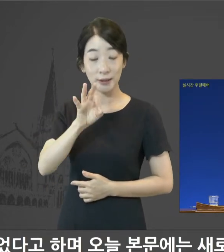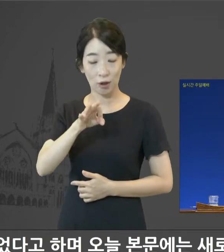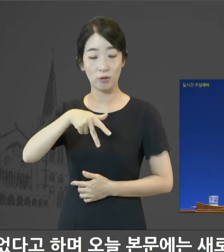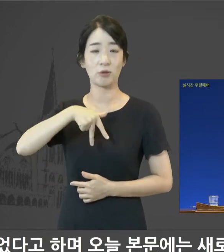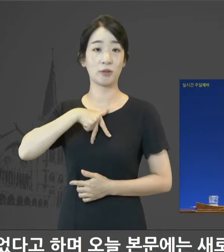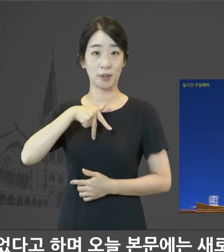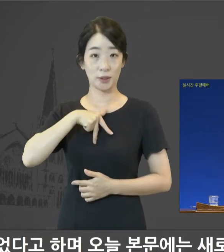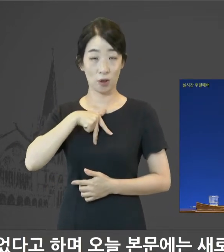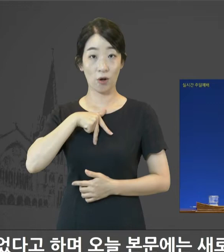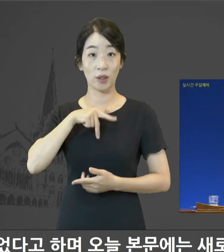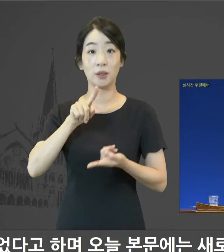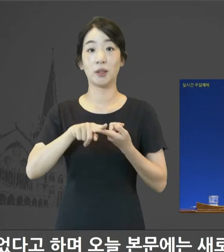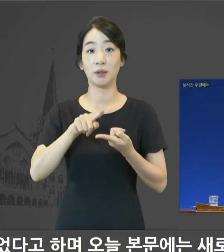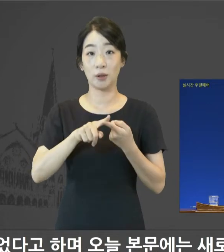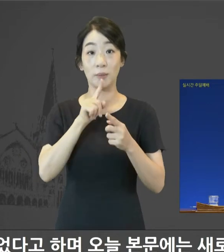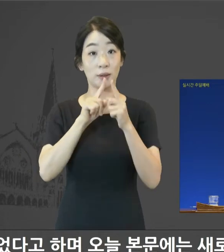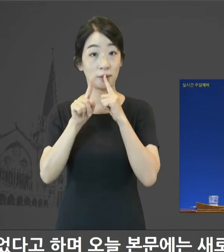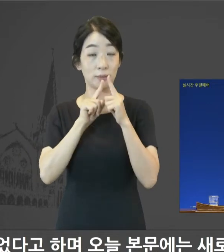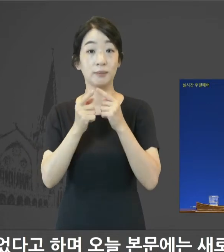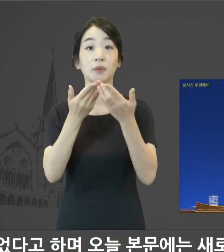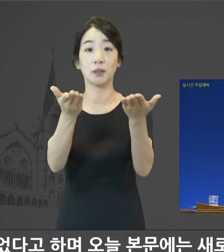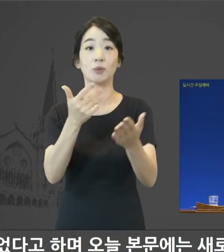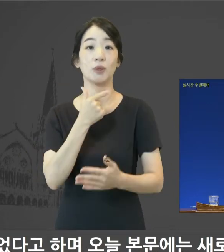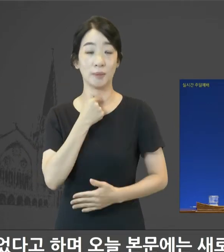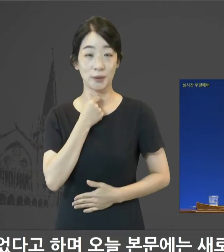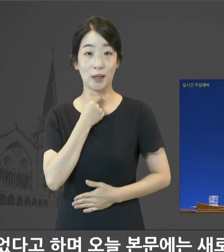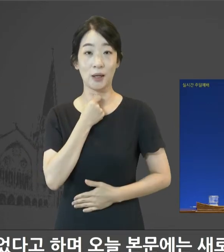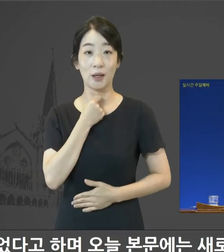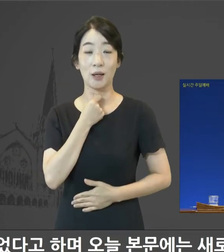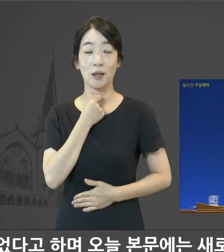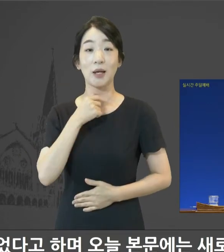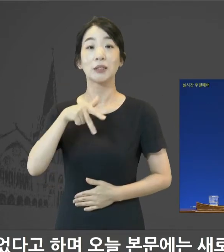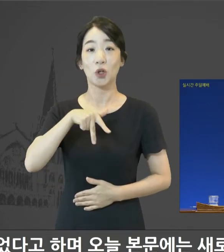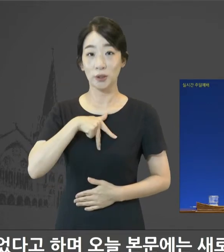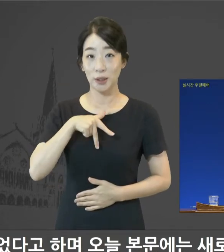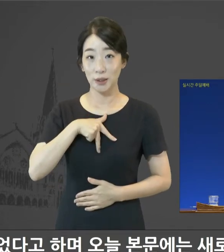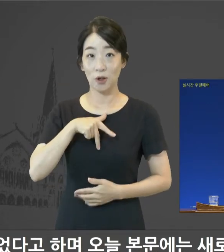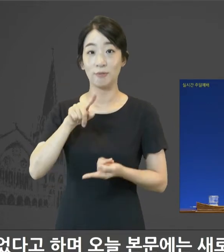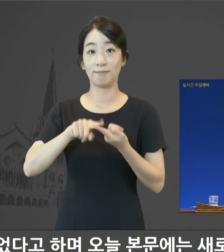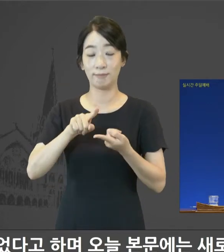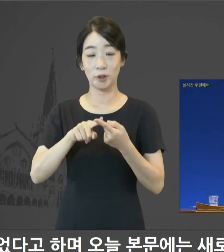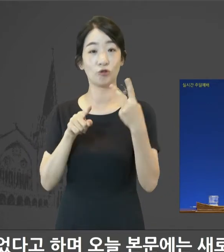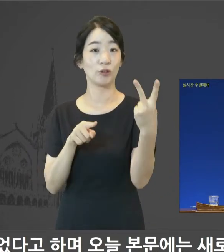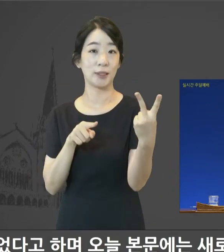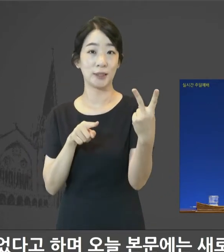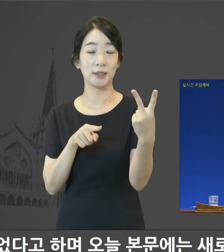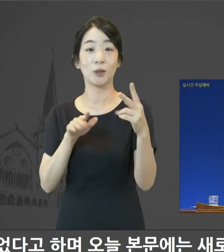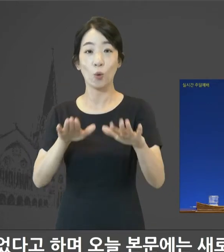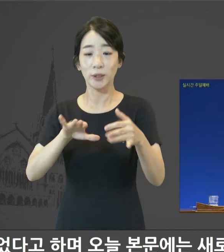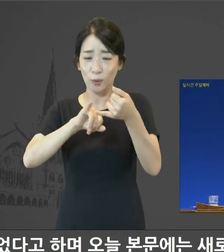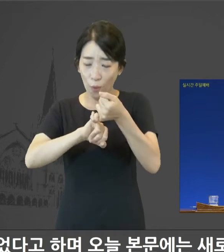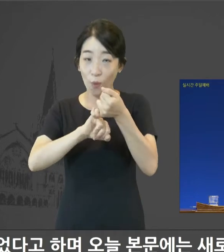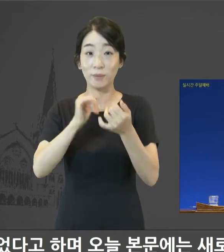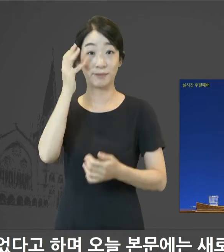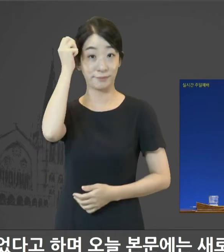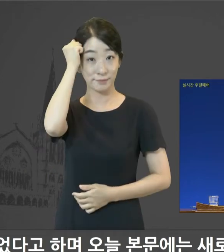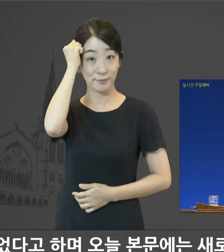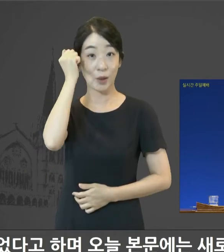두 정체성은 오늘 머릿속에 꼭, 가슴속에 꼭 담아 두시기를 바랍니다. 뭐라고 되어